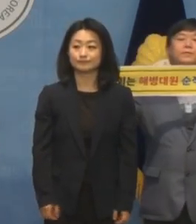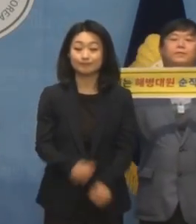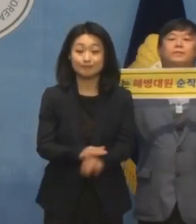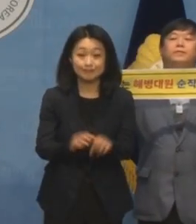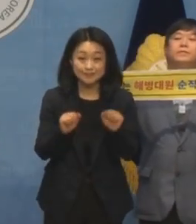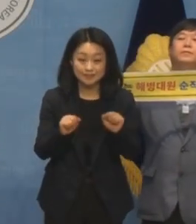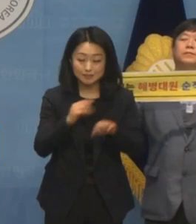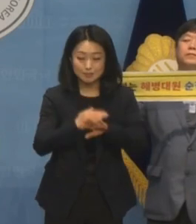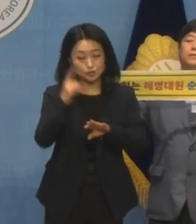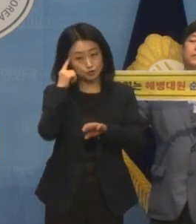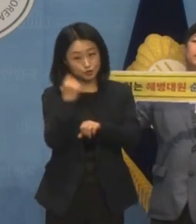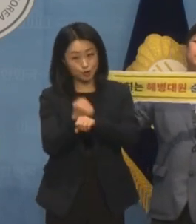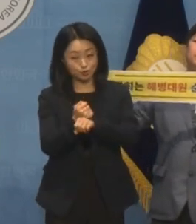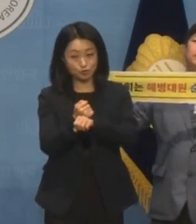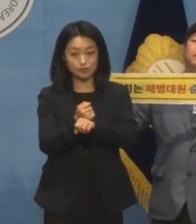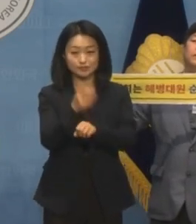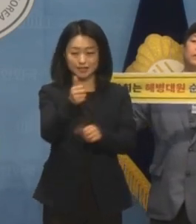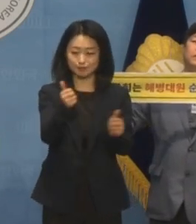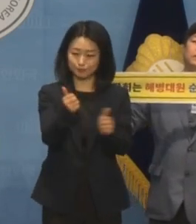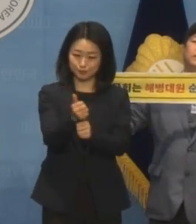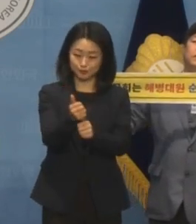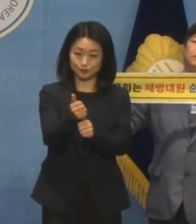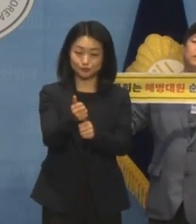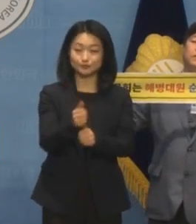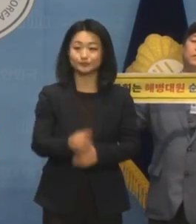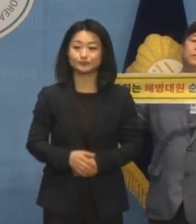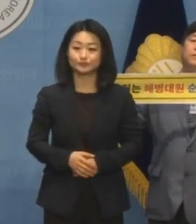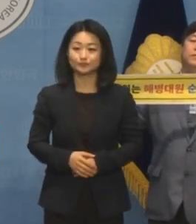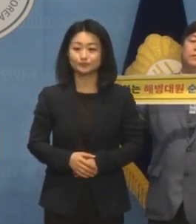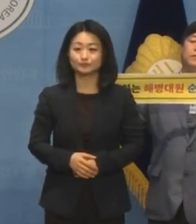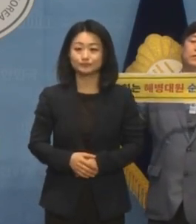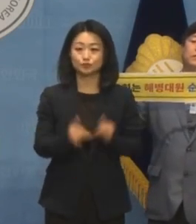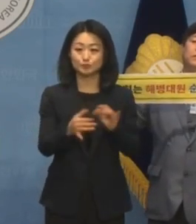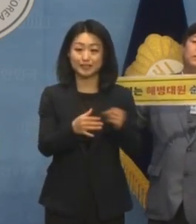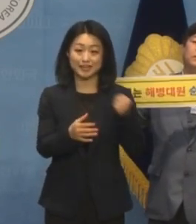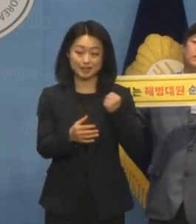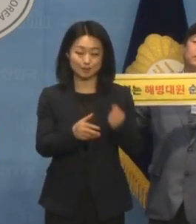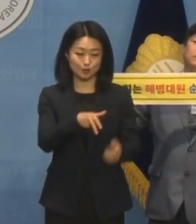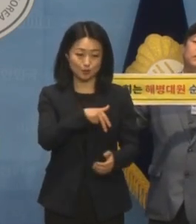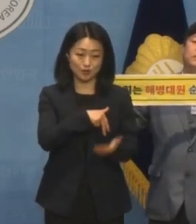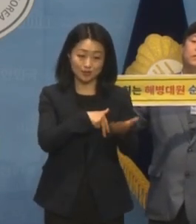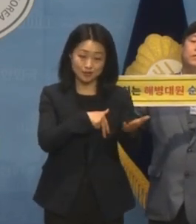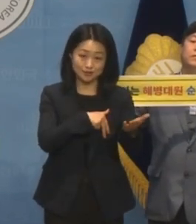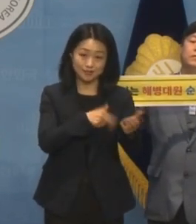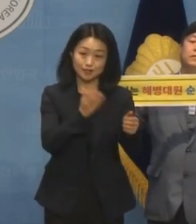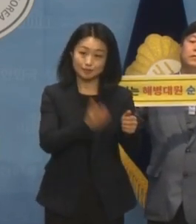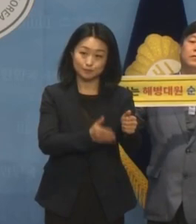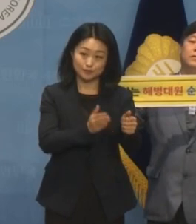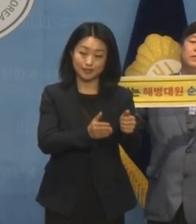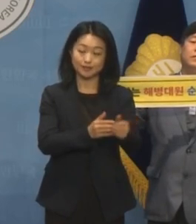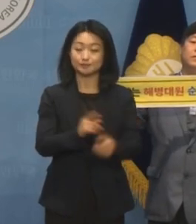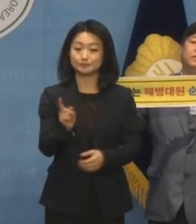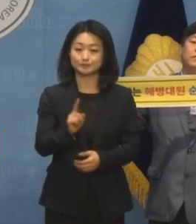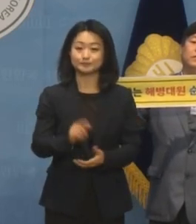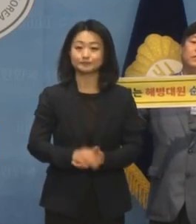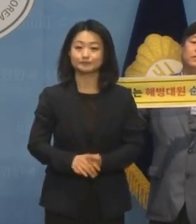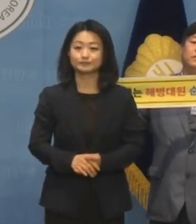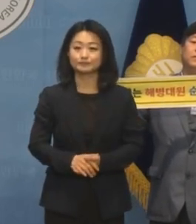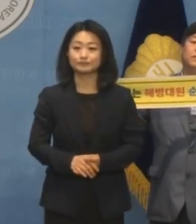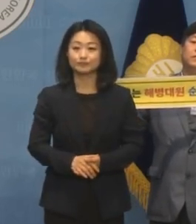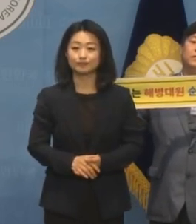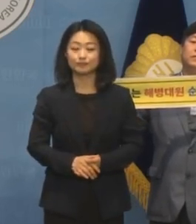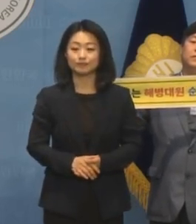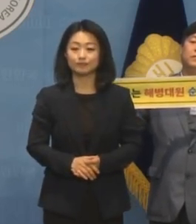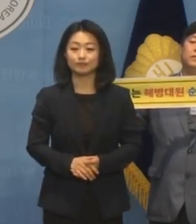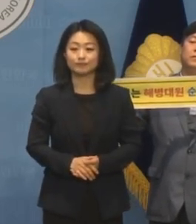안녕하세요. 민주연구원 부원장 박진영입니다. 국민의힘 의원들에게 간곡히 말씀드리겠습니다. 앞서